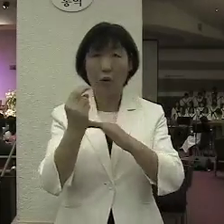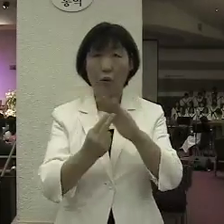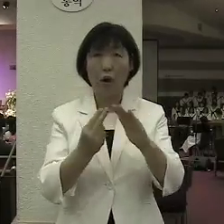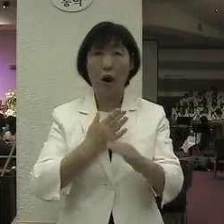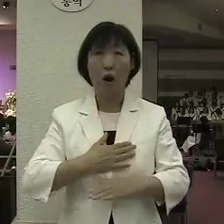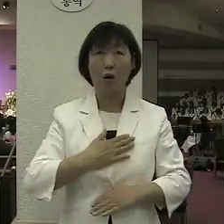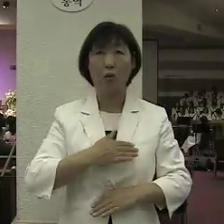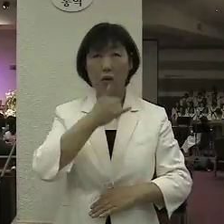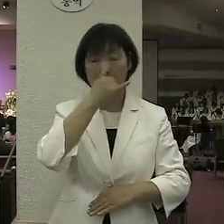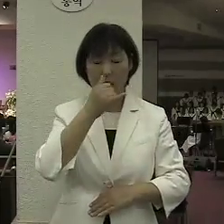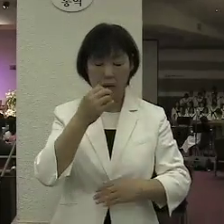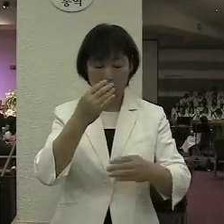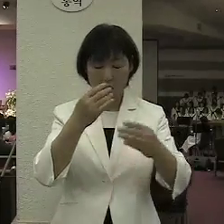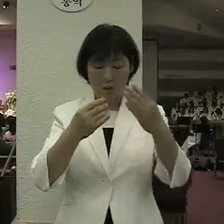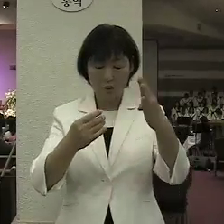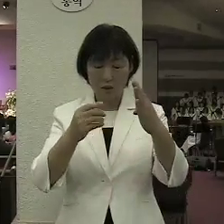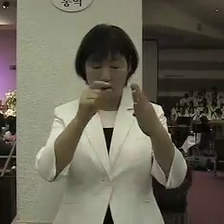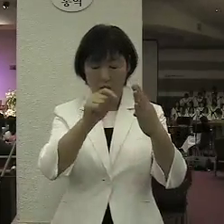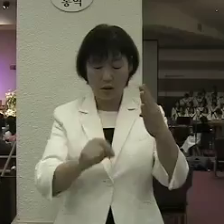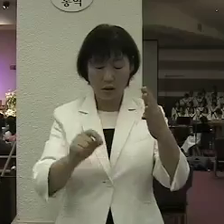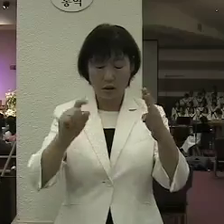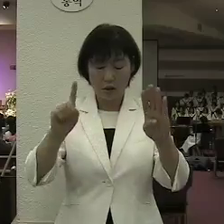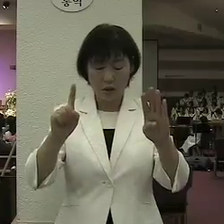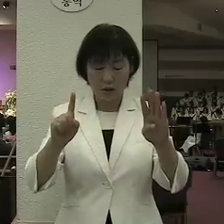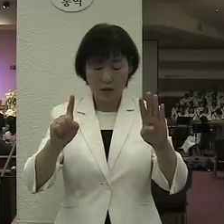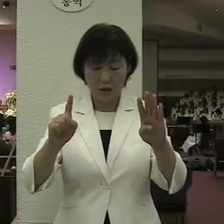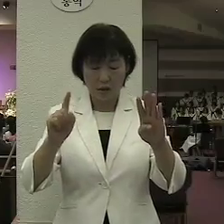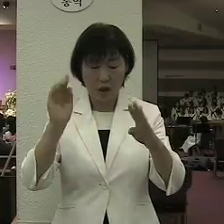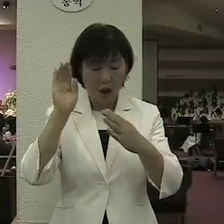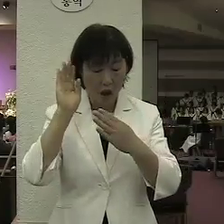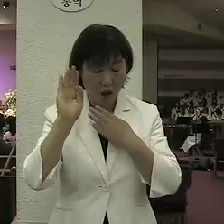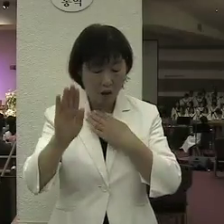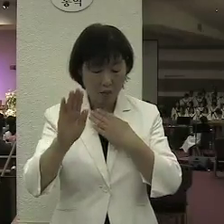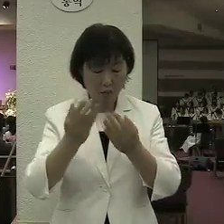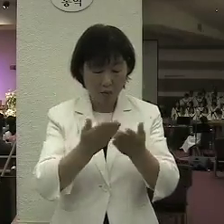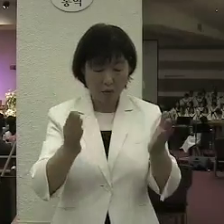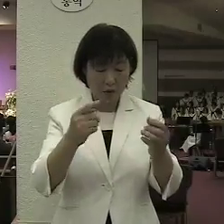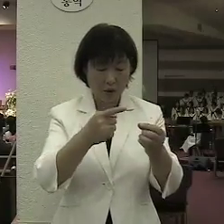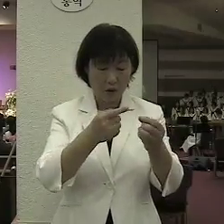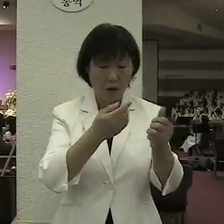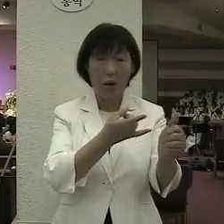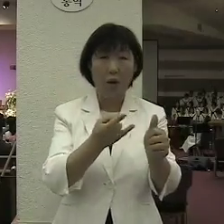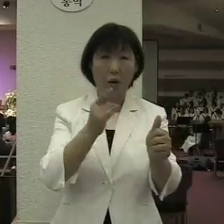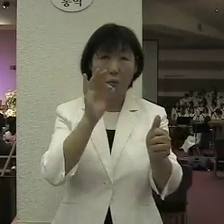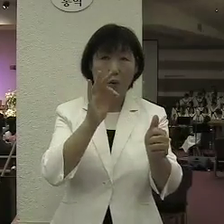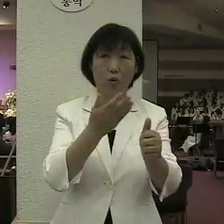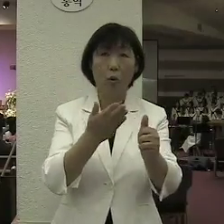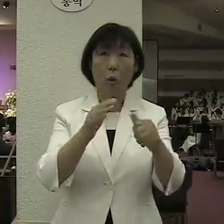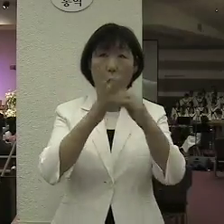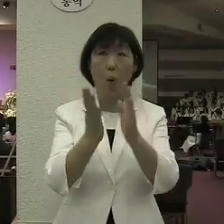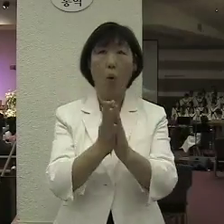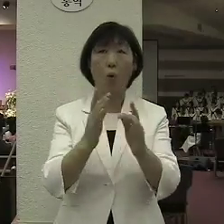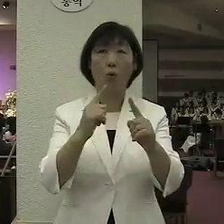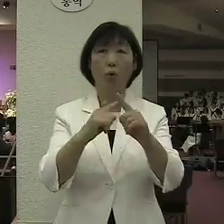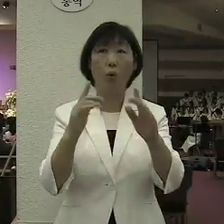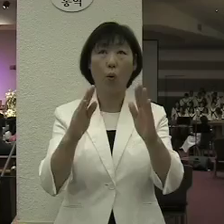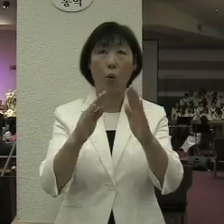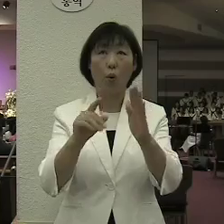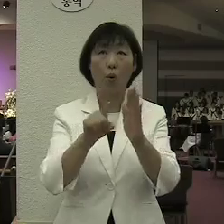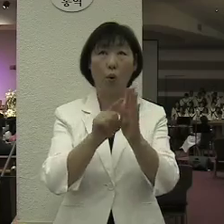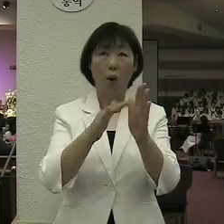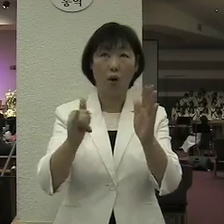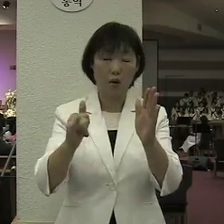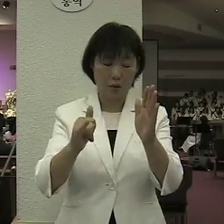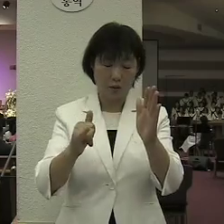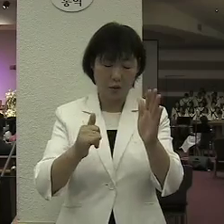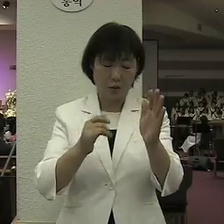바다에서 열 자가 아무도 없다는 것입니다. 천군 천사들 중에서도 그 하나님께서 오른손에 붙잡고 계신 그